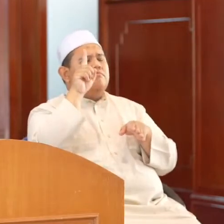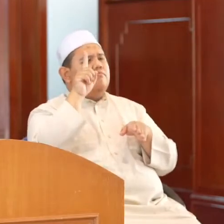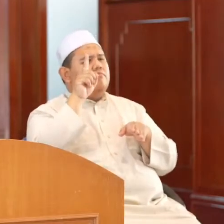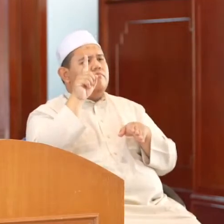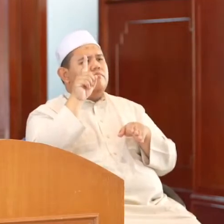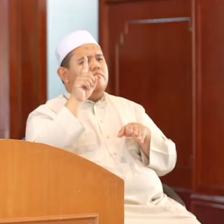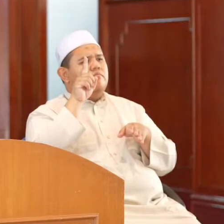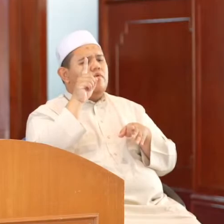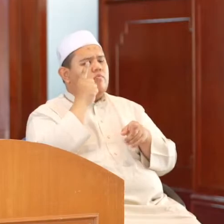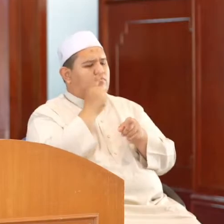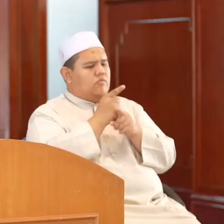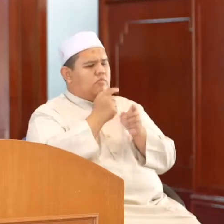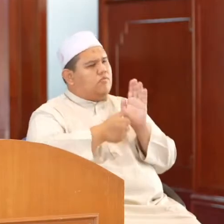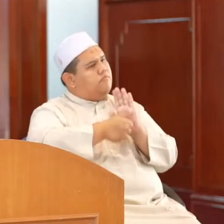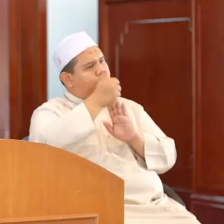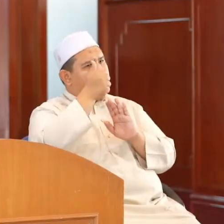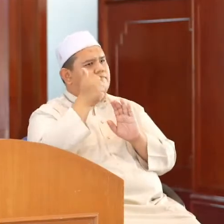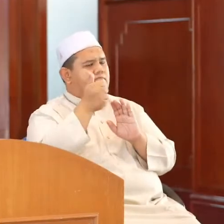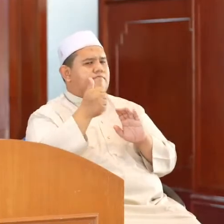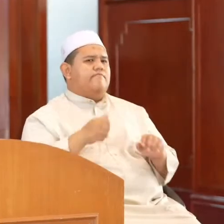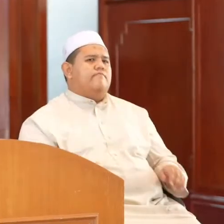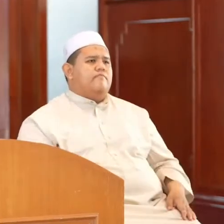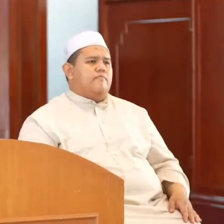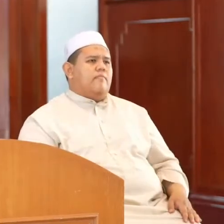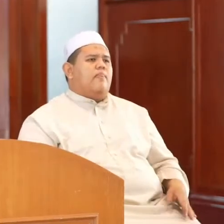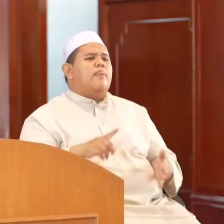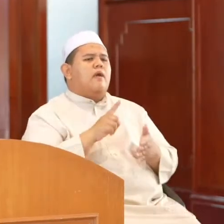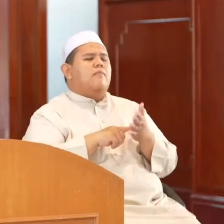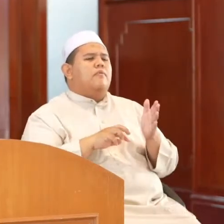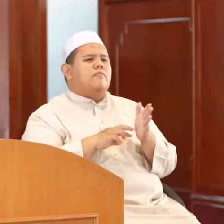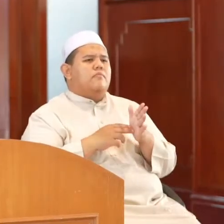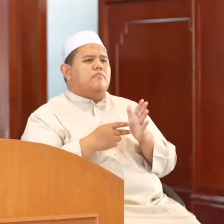Orang ni orang yang terbaik. Apa makna?